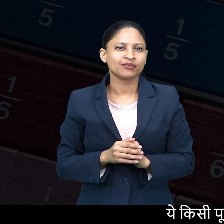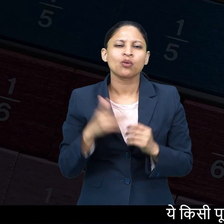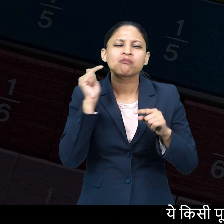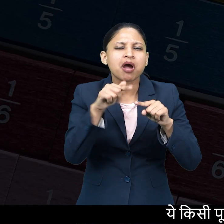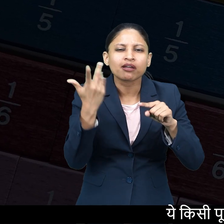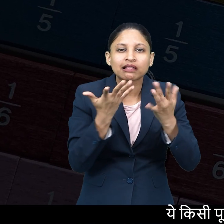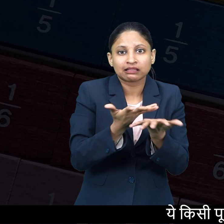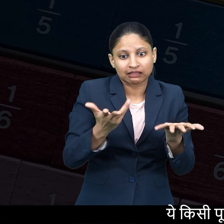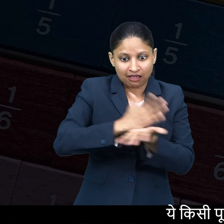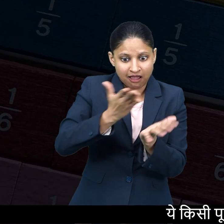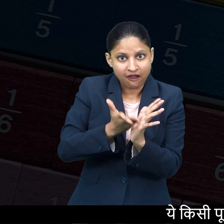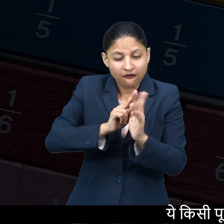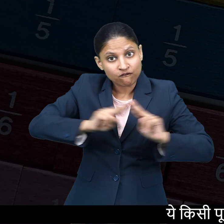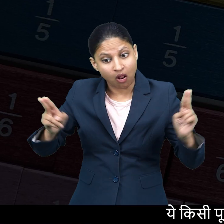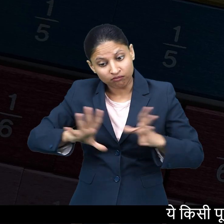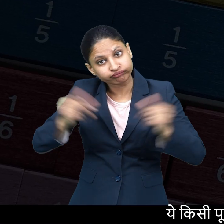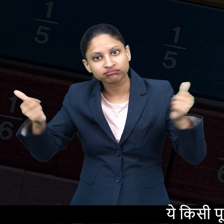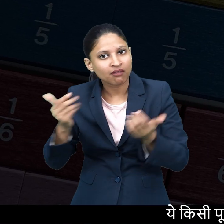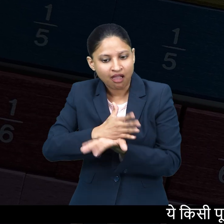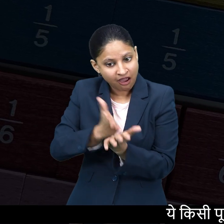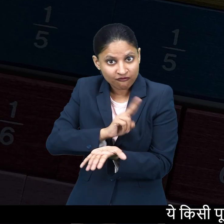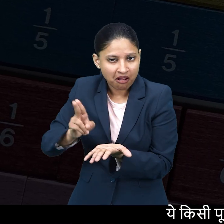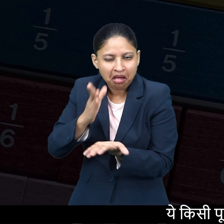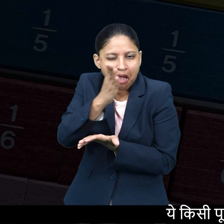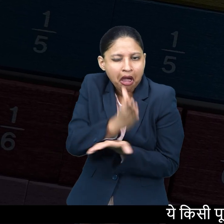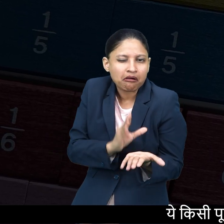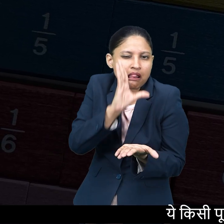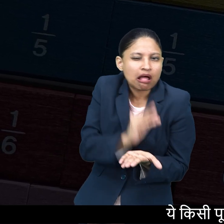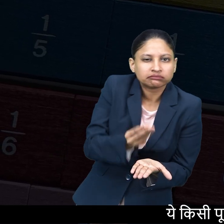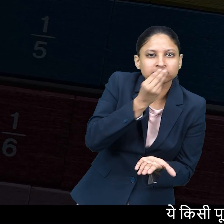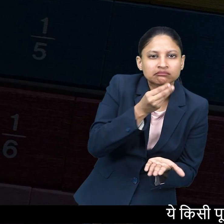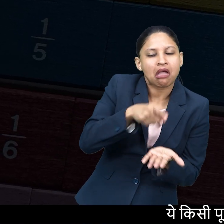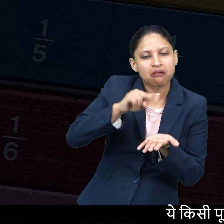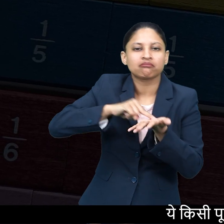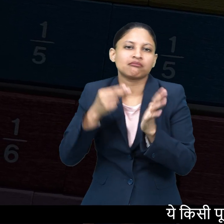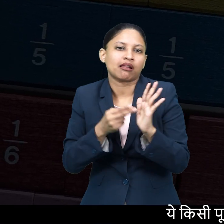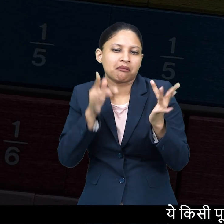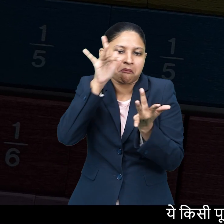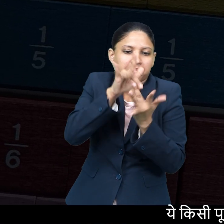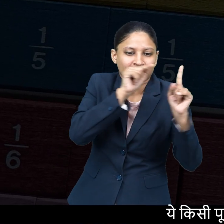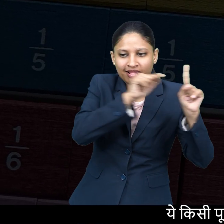ये किसी पूर्ण वस्तु से छोटे हिस्सों को दर्शाते हैं।